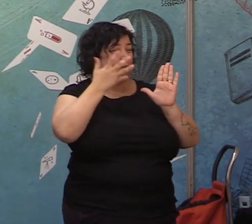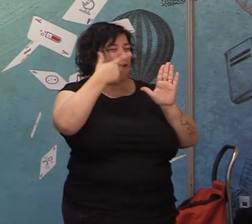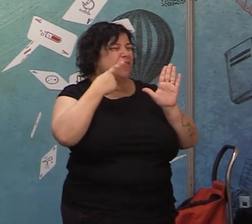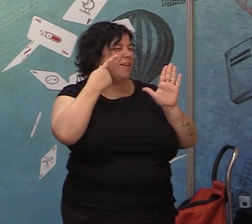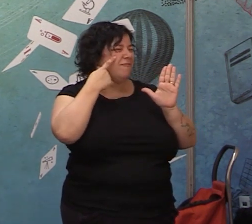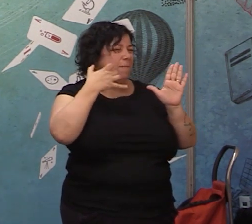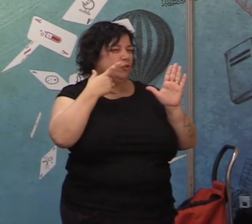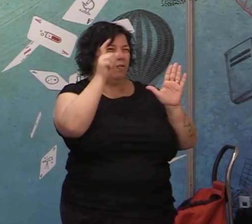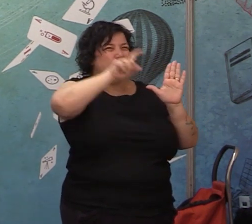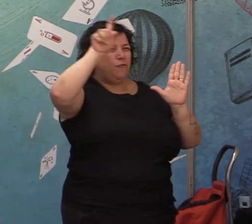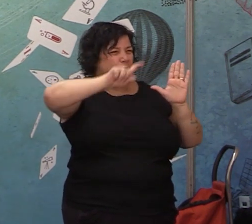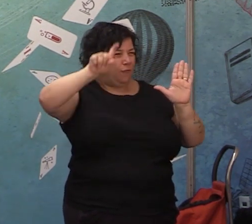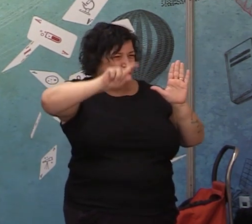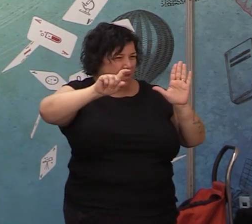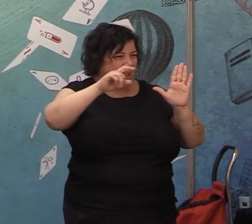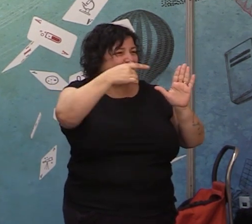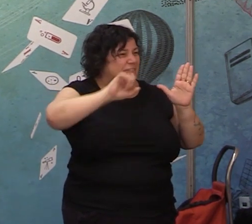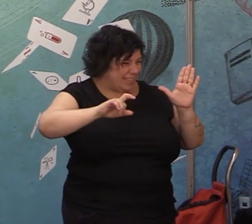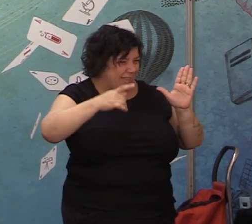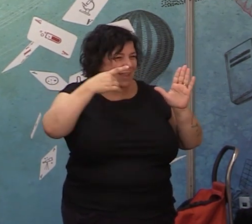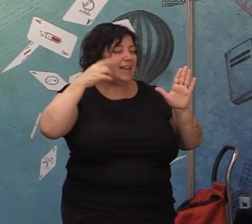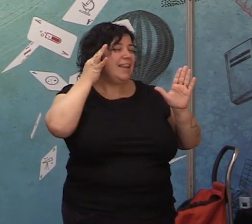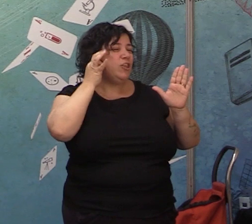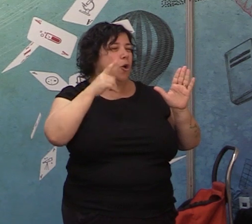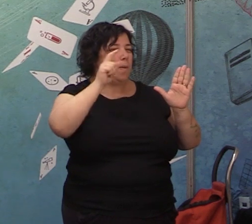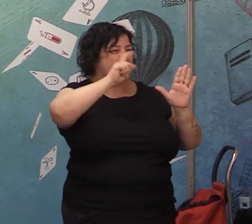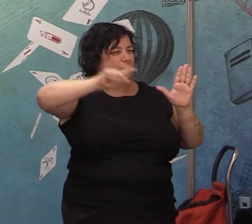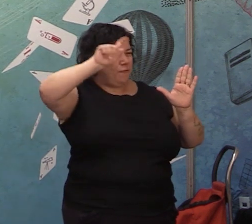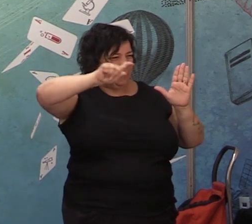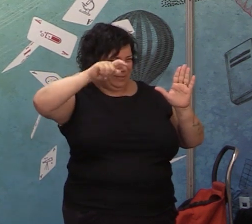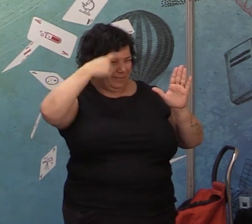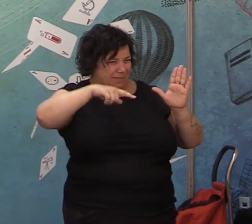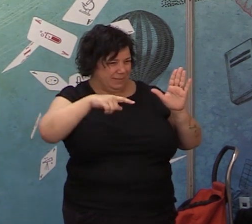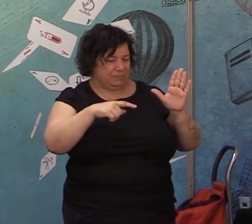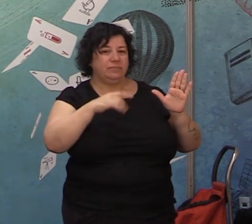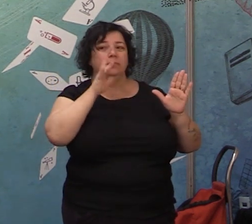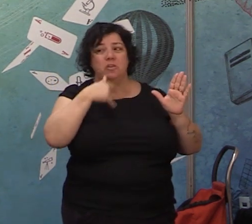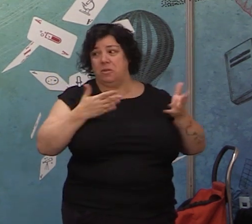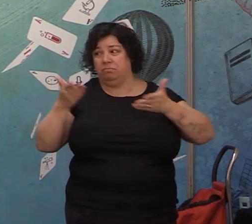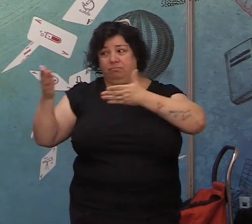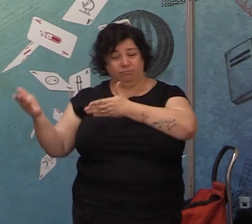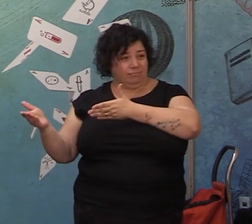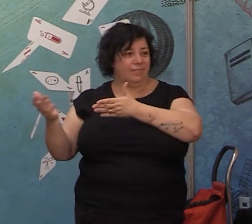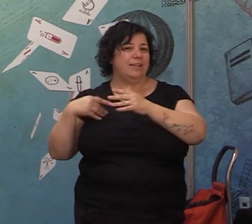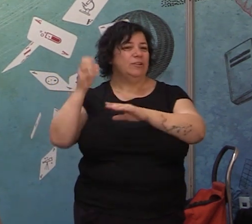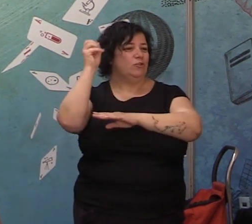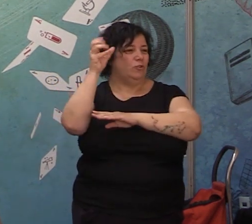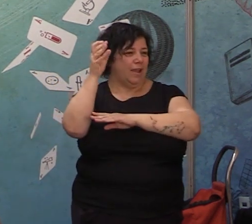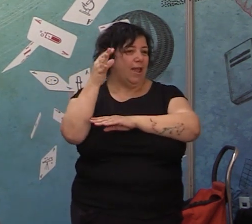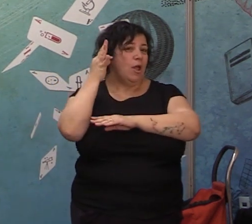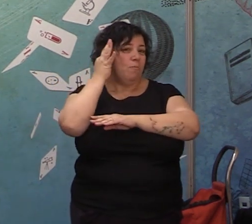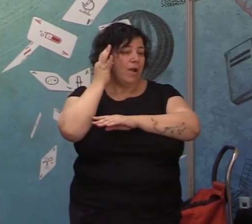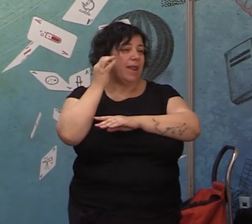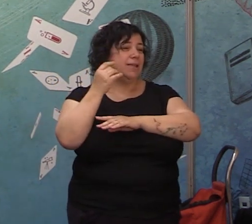que sabéis quién es este artista granadino. Y ya está, pues sin más dilación, os dejo con Erika y su charla Las mujeres